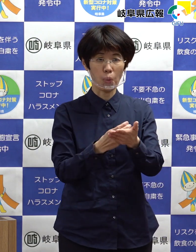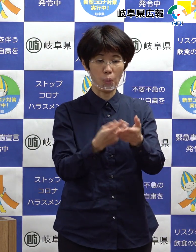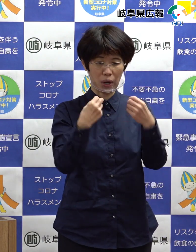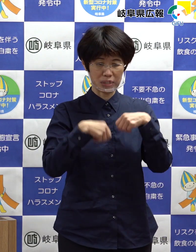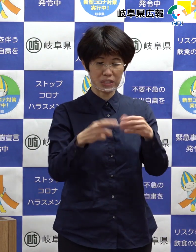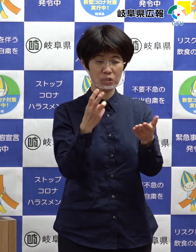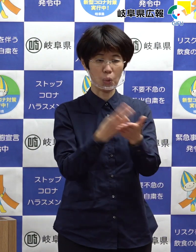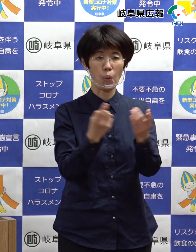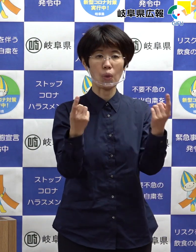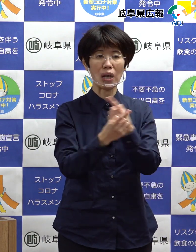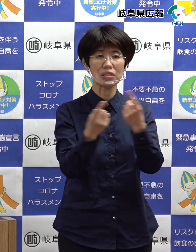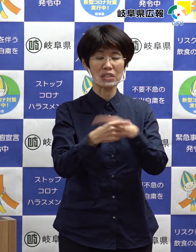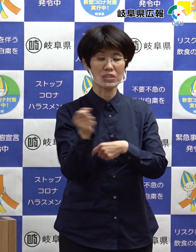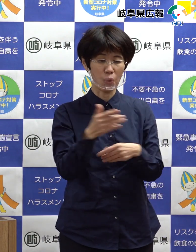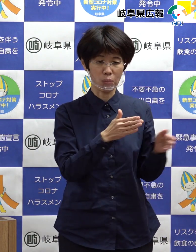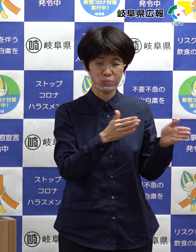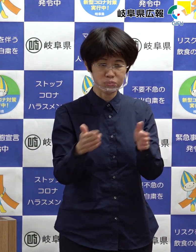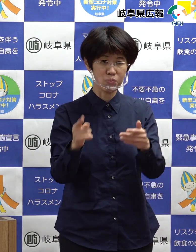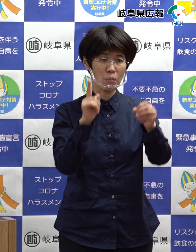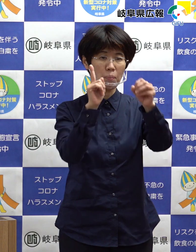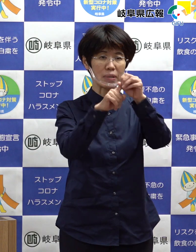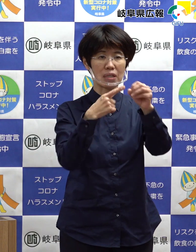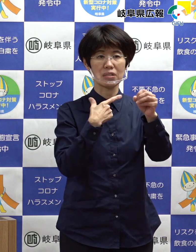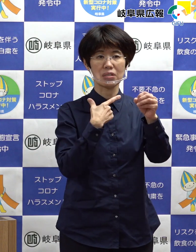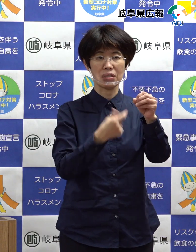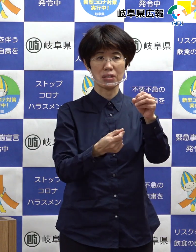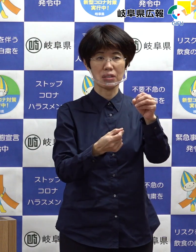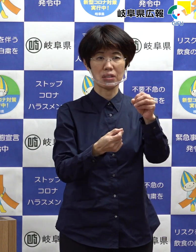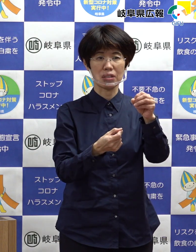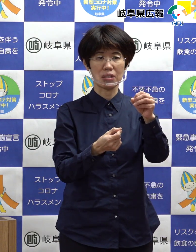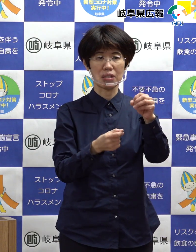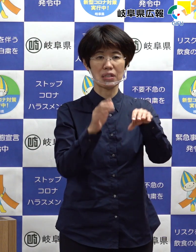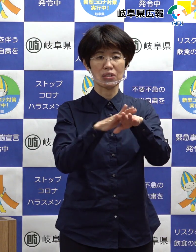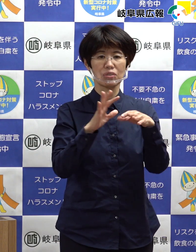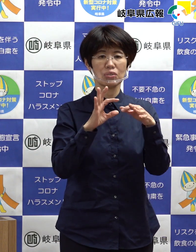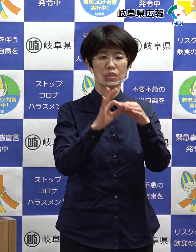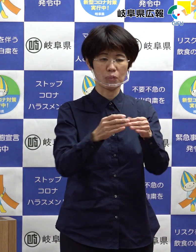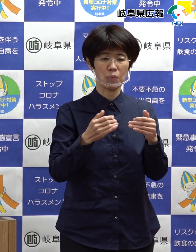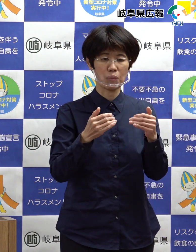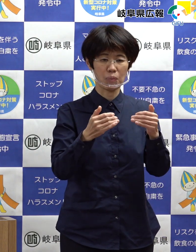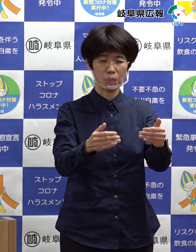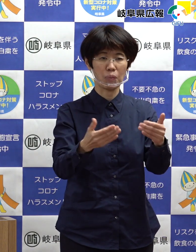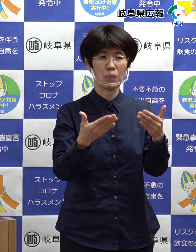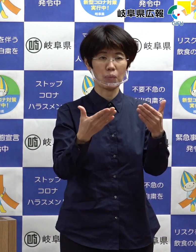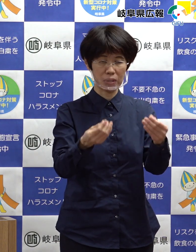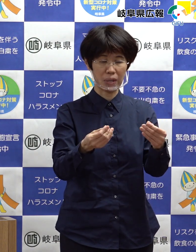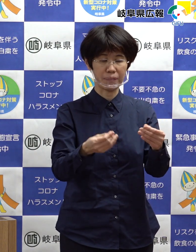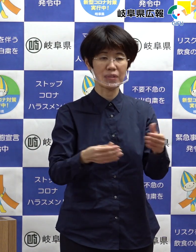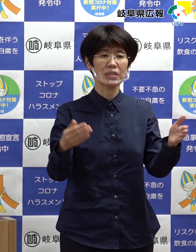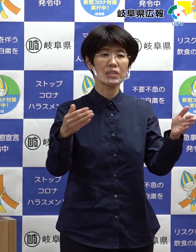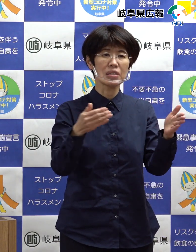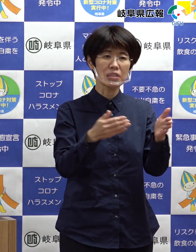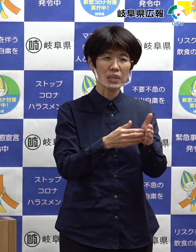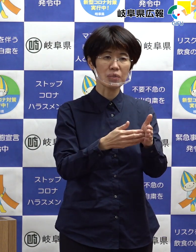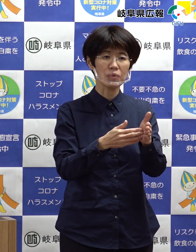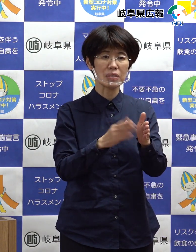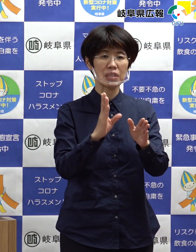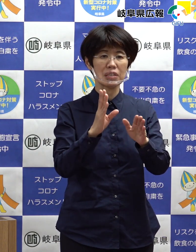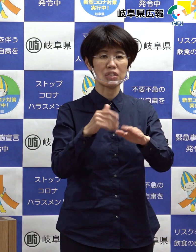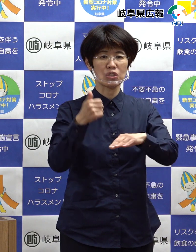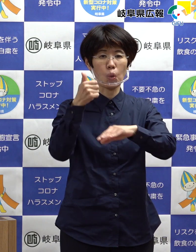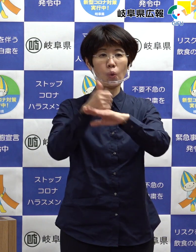症法の改正については早期の成立を目指していきたいと、与党内手続きは終わったということでありました。最後に菅総理からは